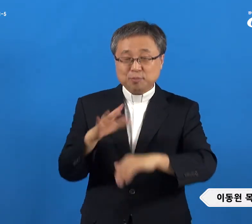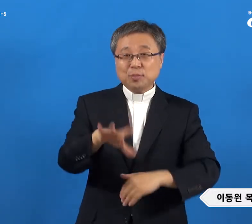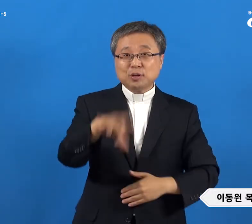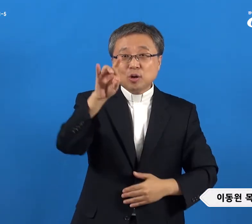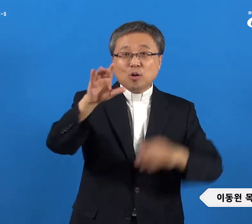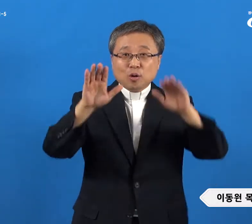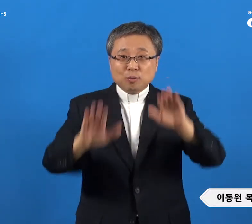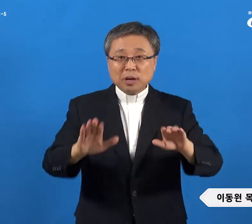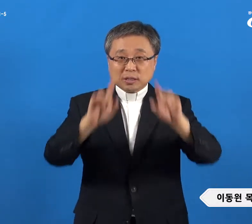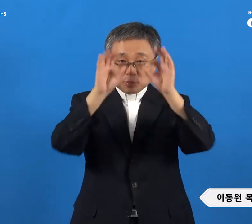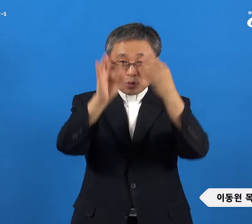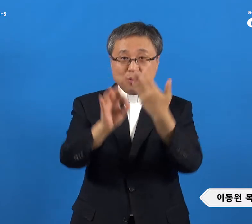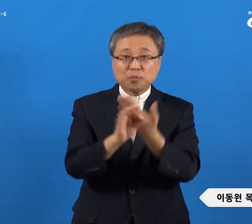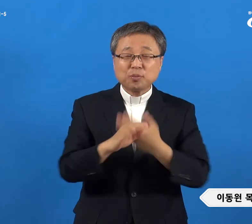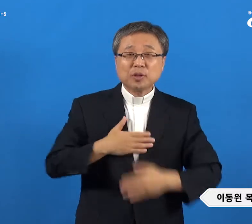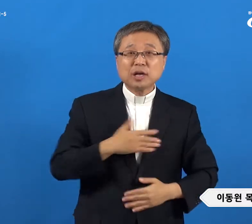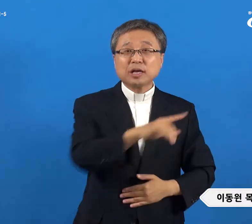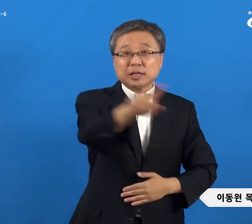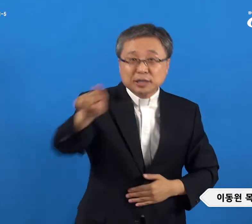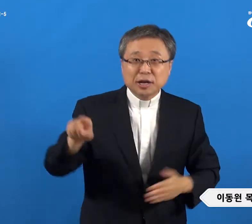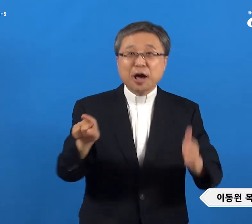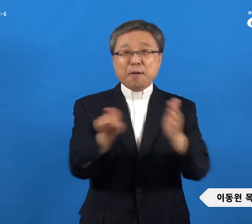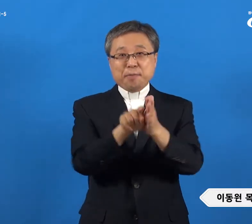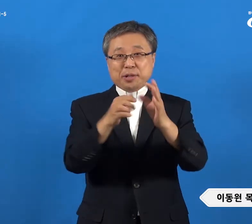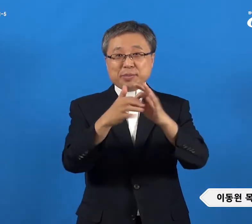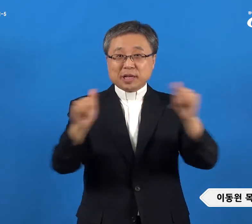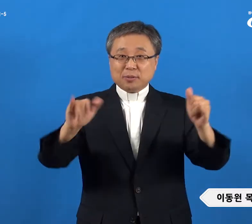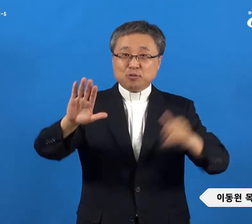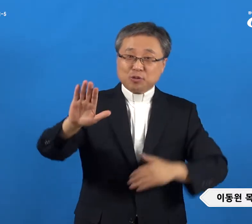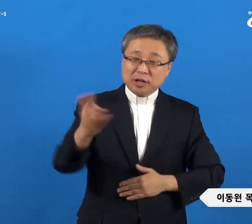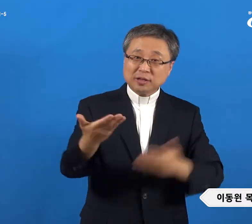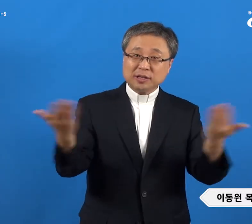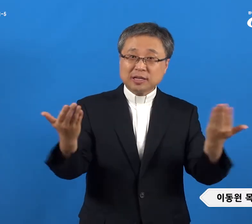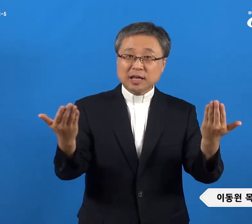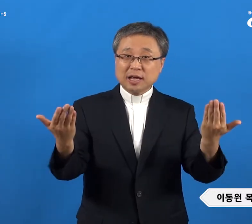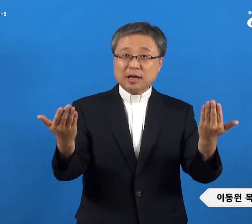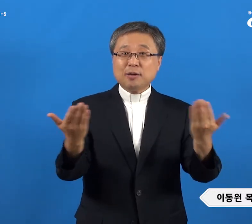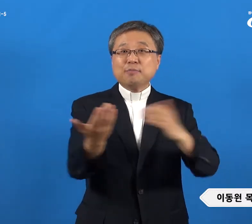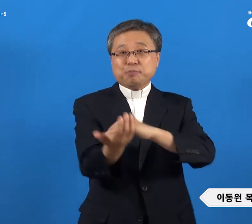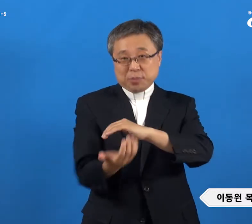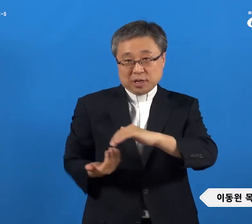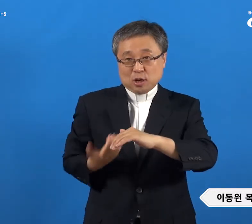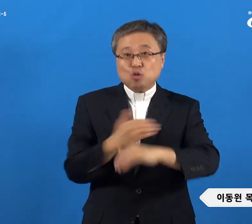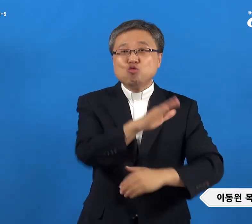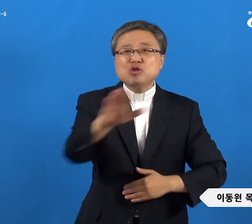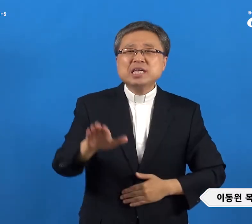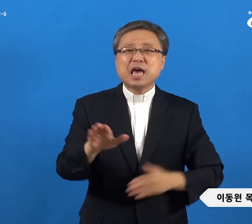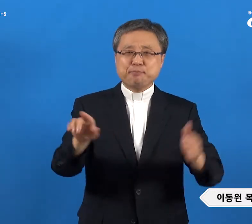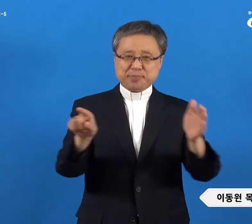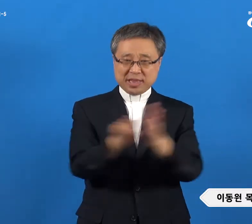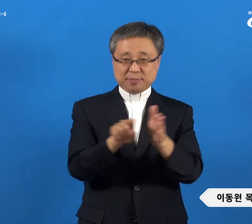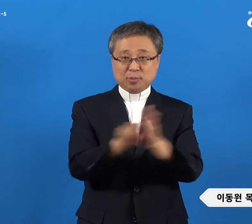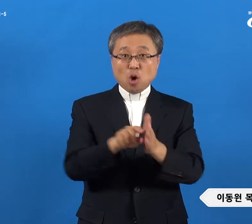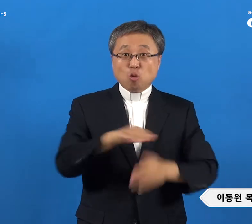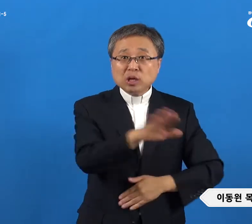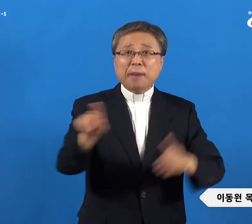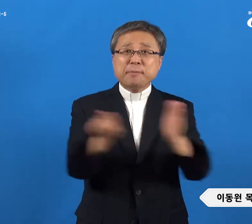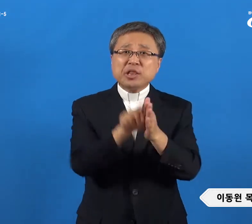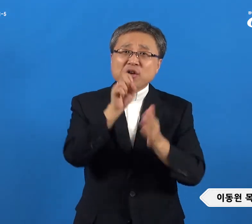본문에 의하면 그들이 믿음의 사람이 되는 것에 앞서서 필요한 것은 우리의 믿음이라고 말합니다. 우리가 믿어야 한다는